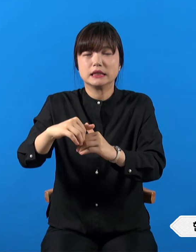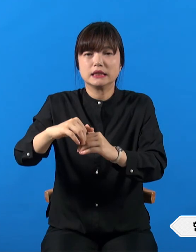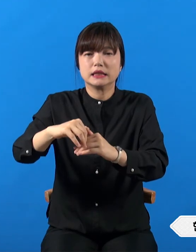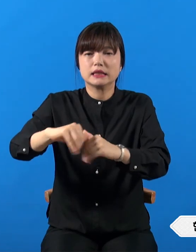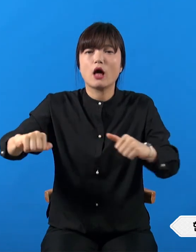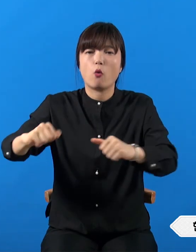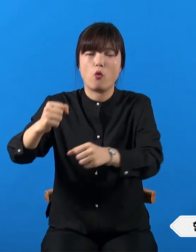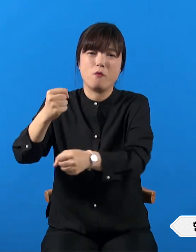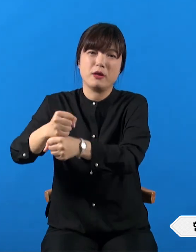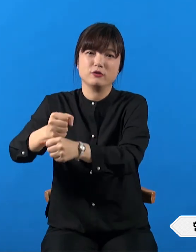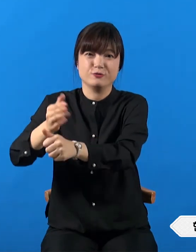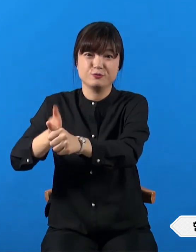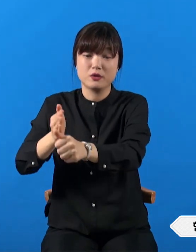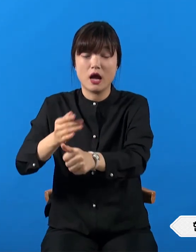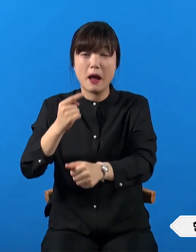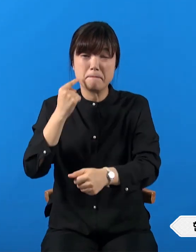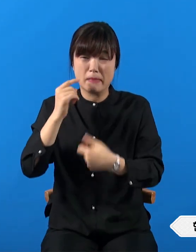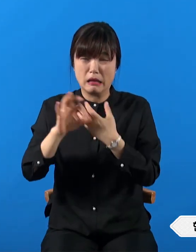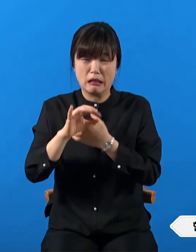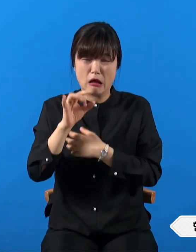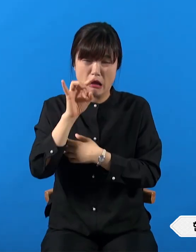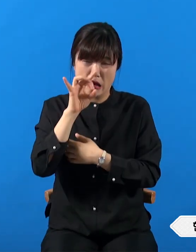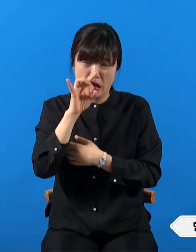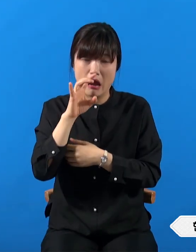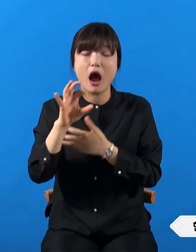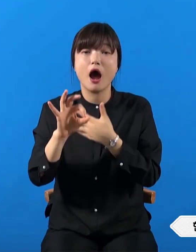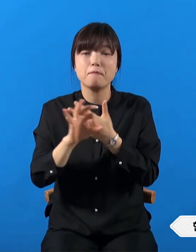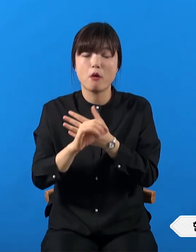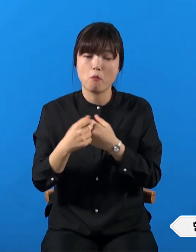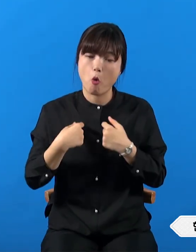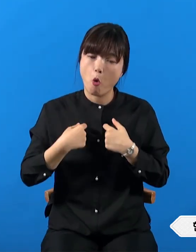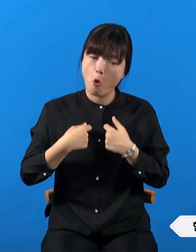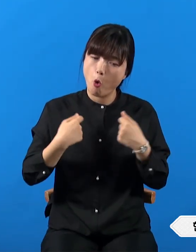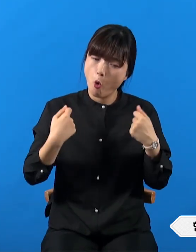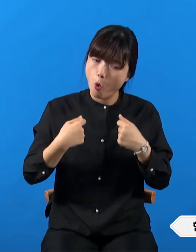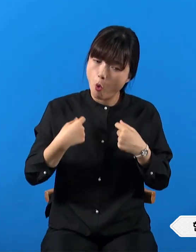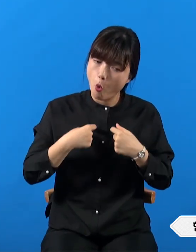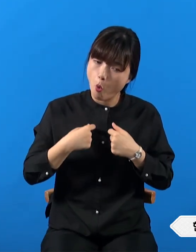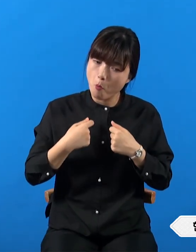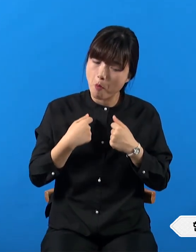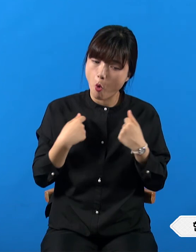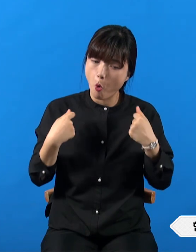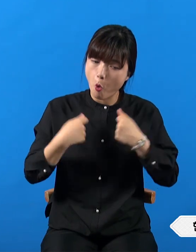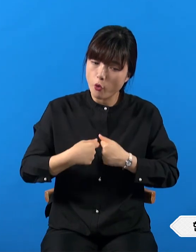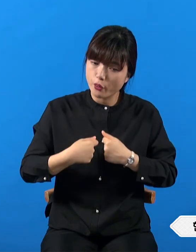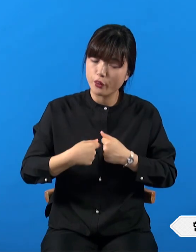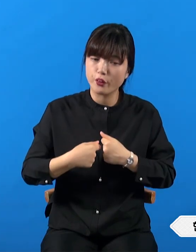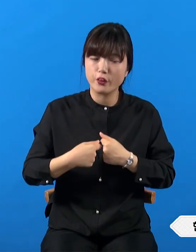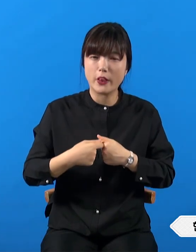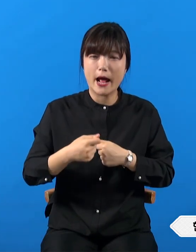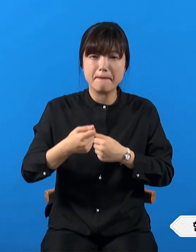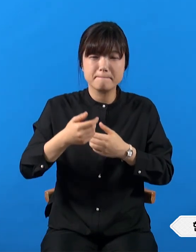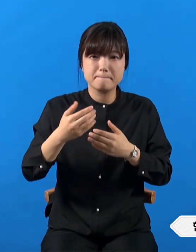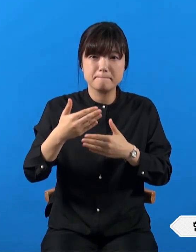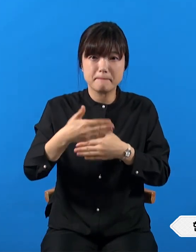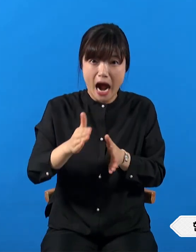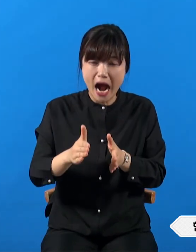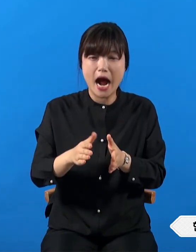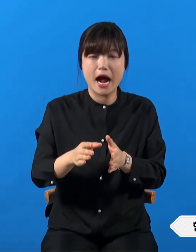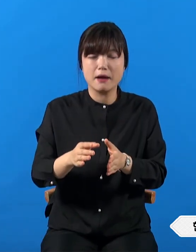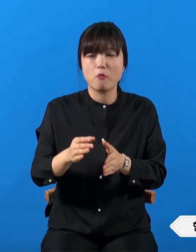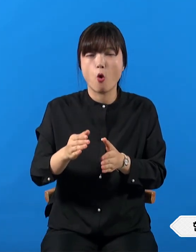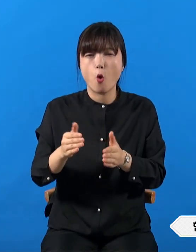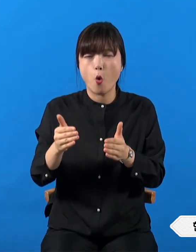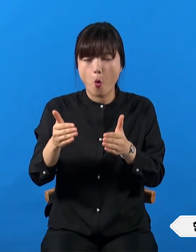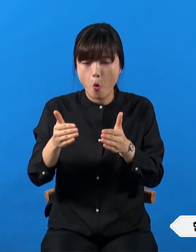제일 좋습니다. 그게 안 되면 옷방 한 구석에라도 여기 나의 기도의 장소, 골방